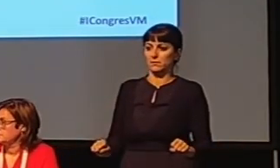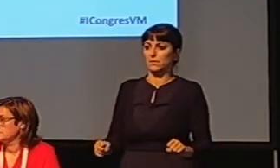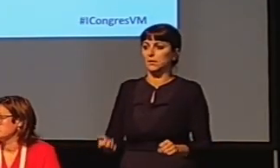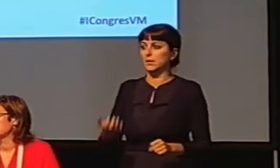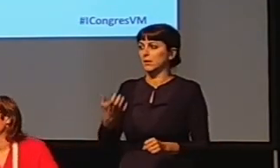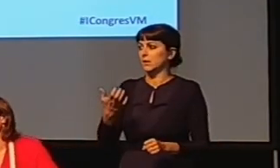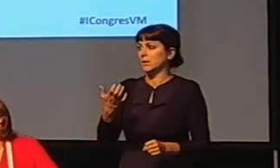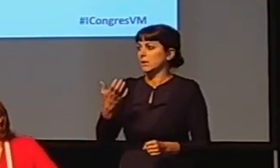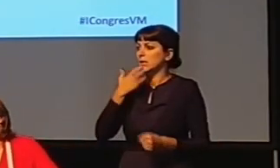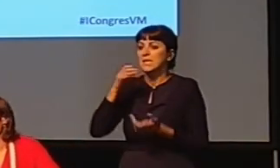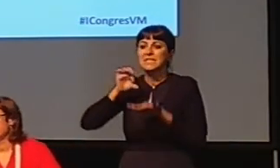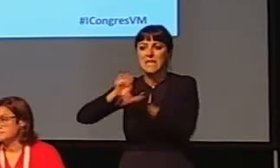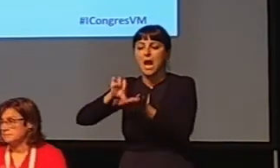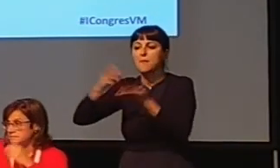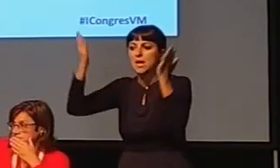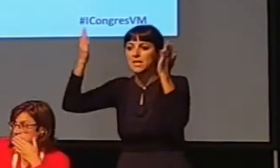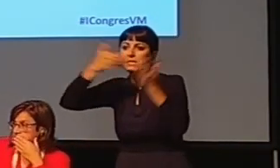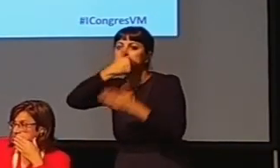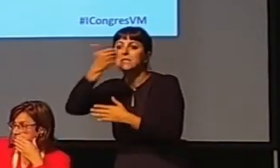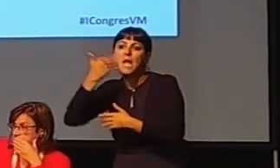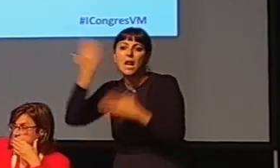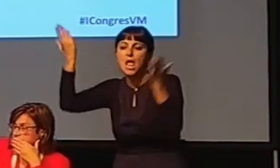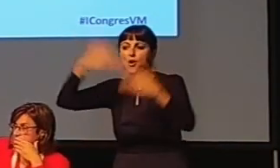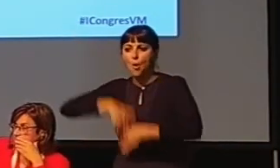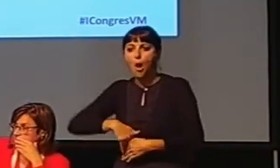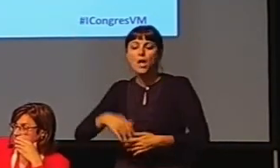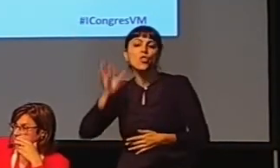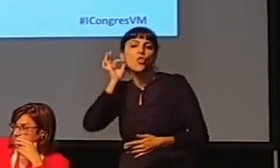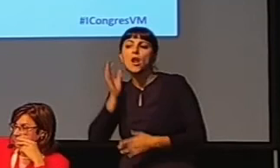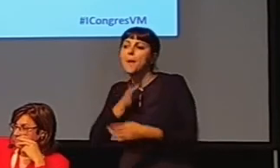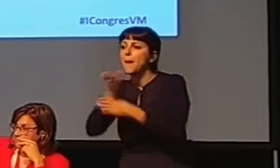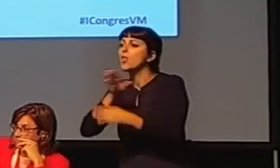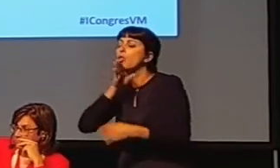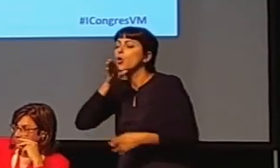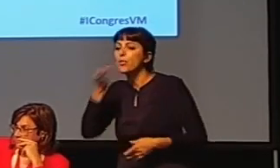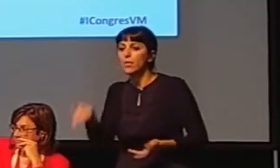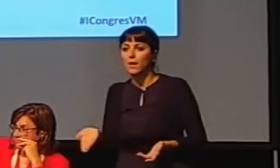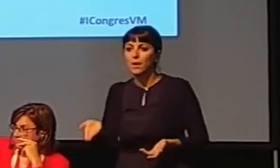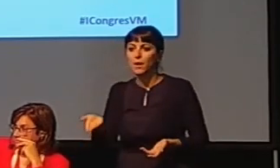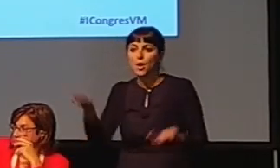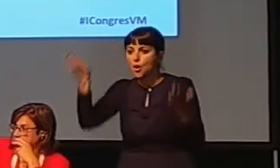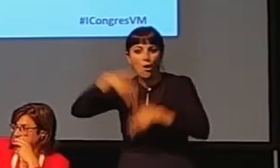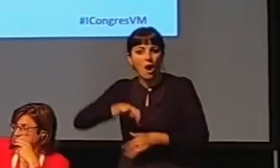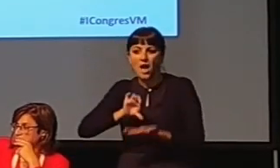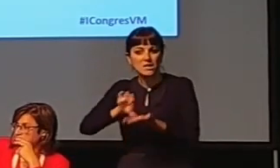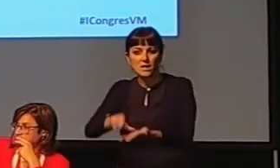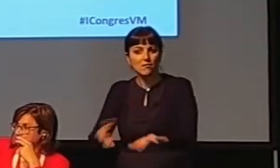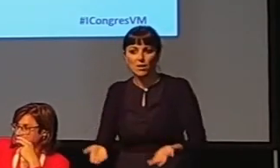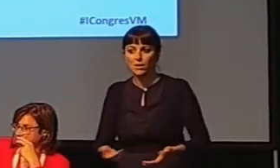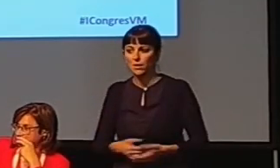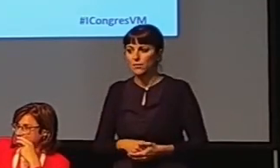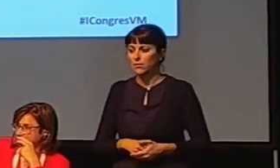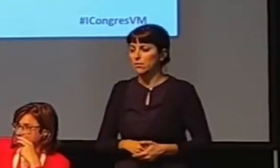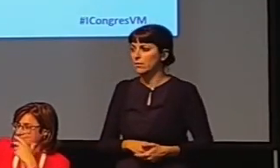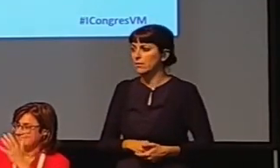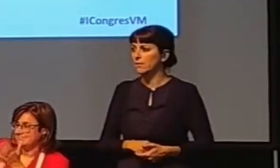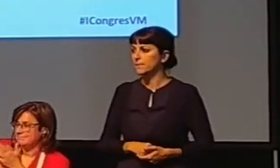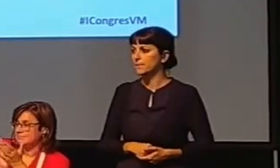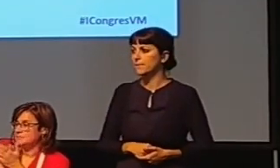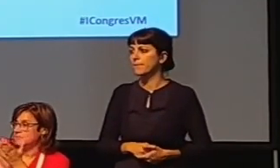Et contracten de matí i a la tarda una dona on va? Sí, sí. No hi ha un servei. Bueno, només això, gràcies. Gràcies